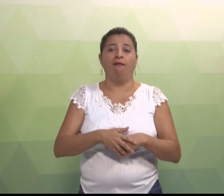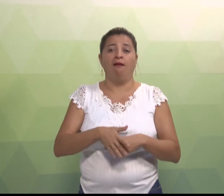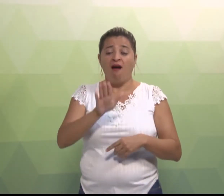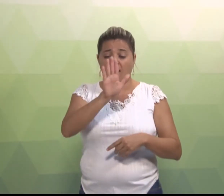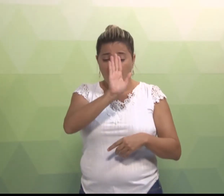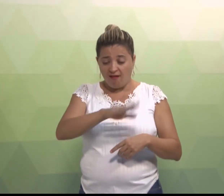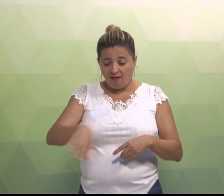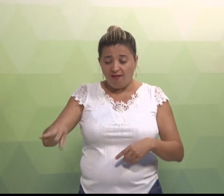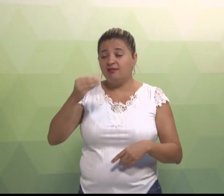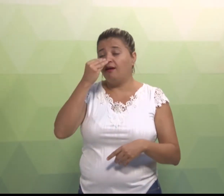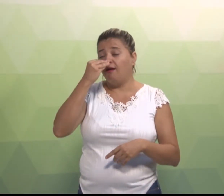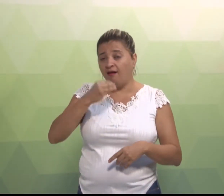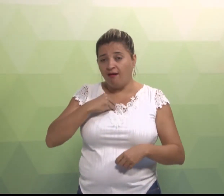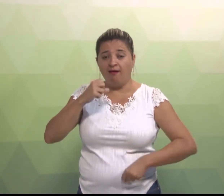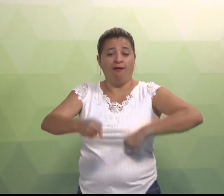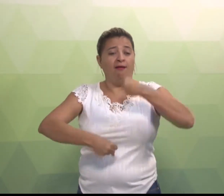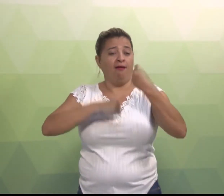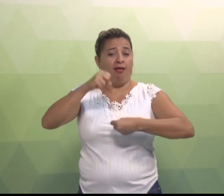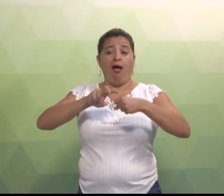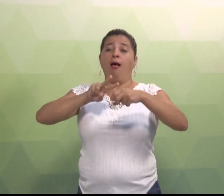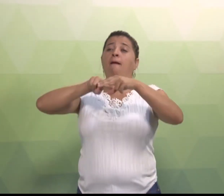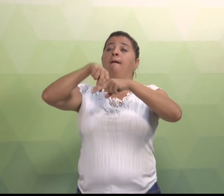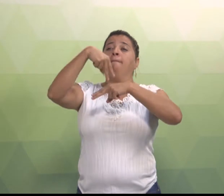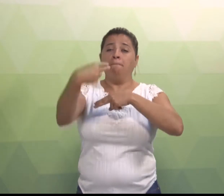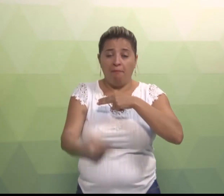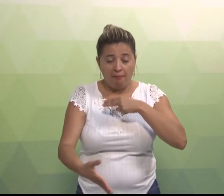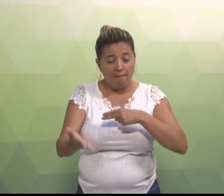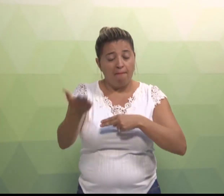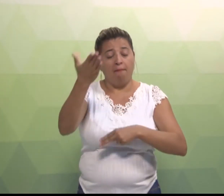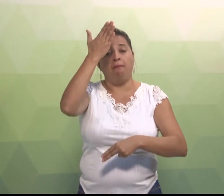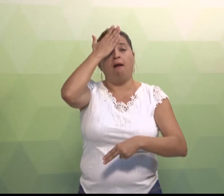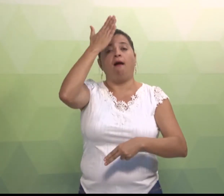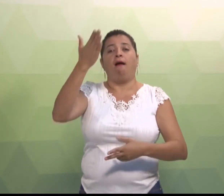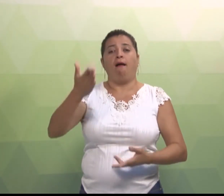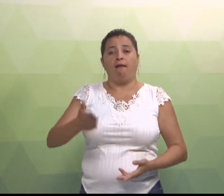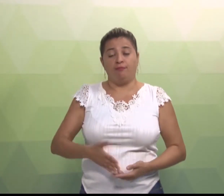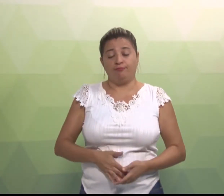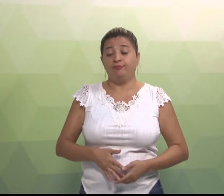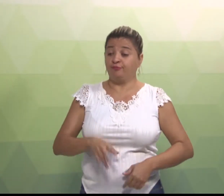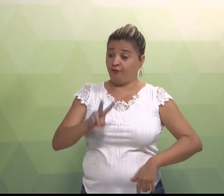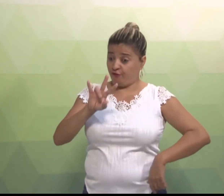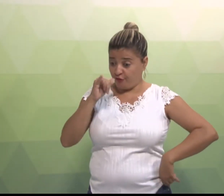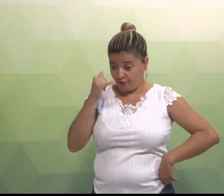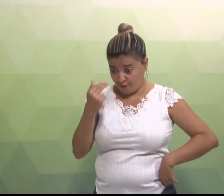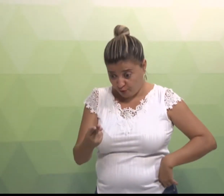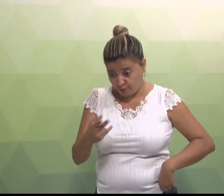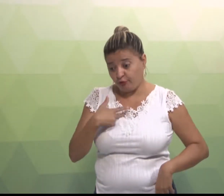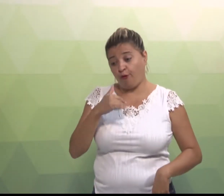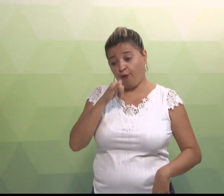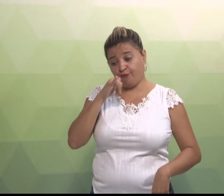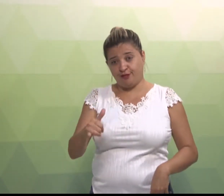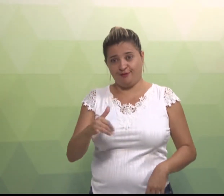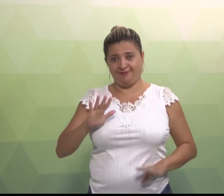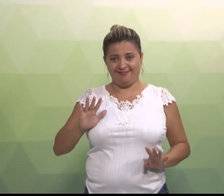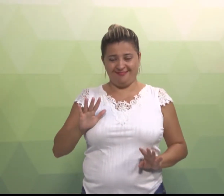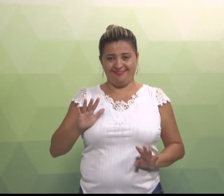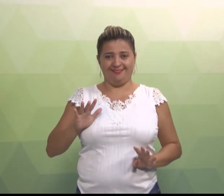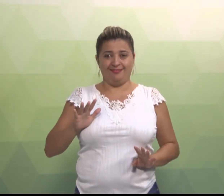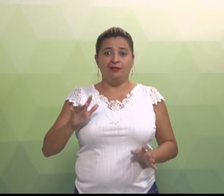você correr demais você vai cair. E a criança ignora, né, esse conselho, ela acaba caindo. E aí eu posso utilizar, viu? Eu